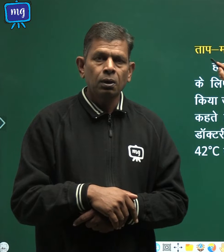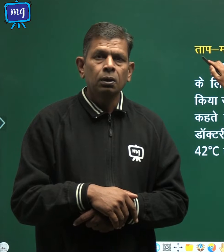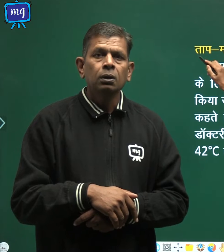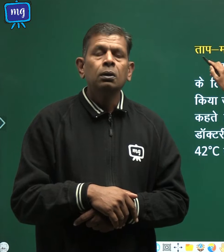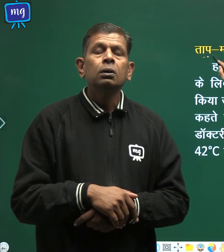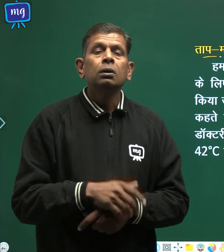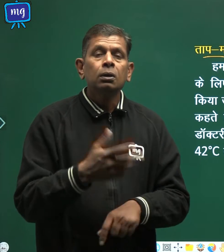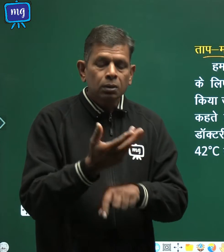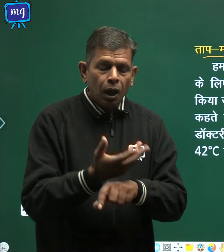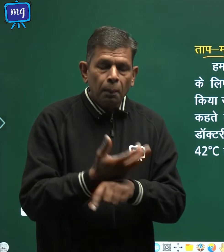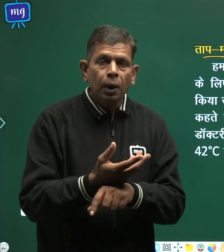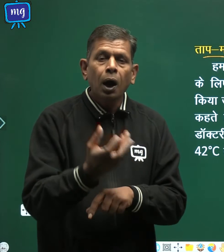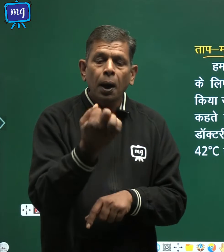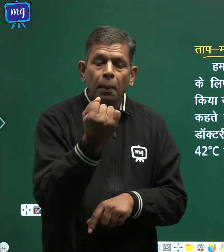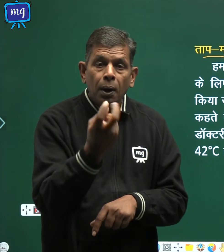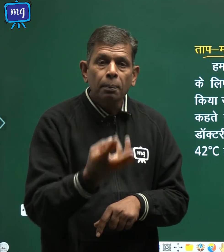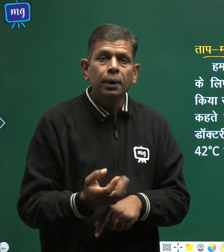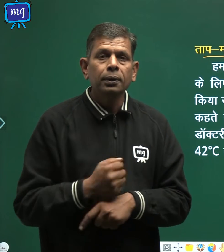तापमापन